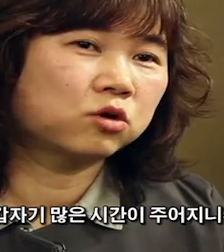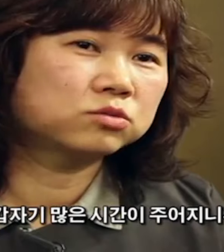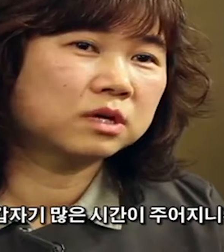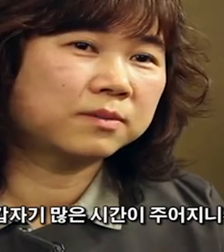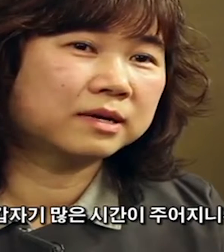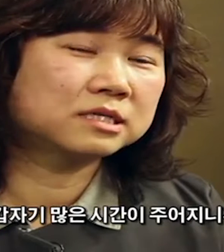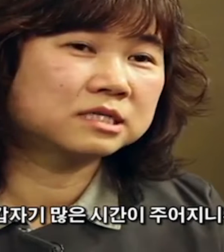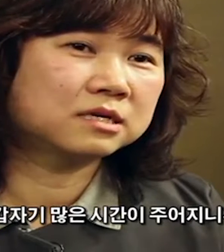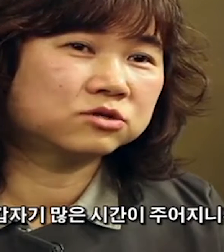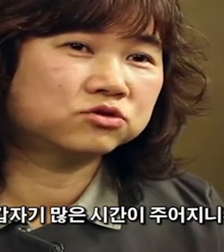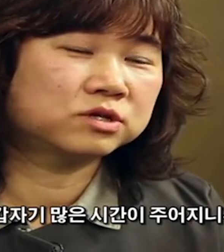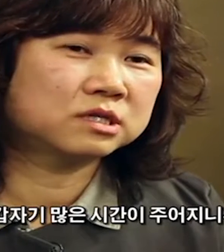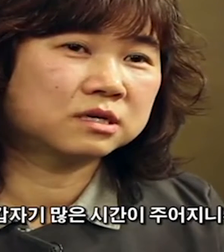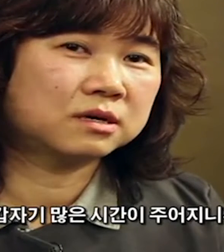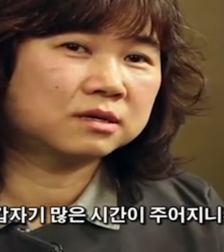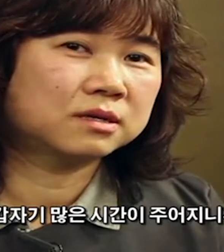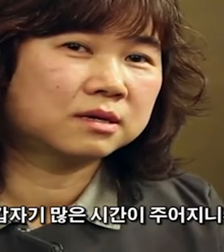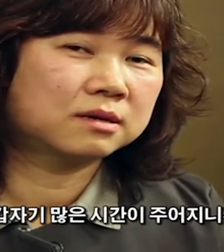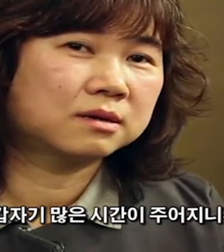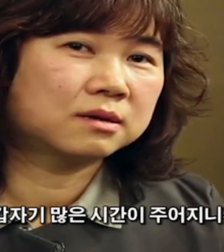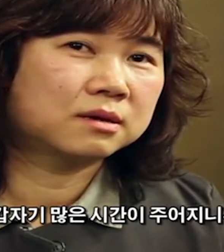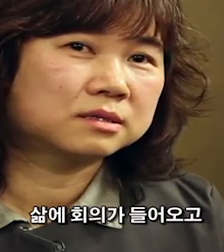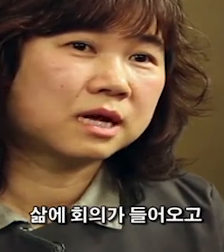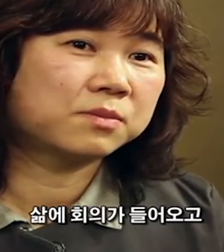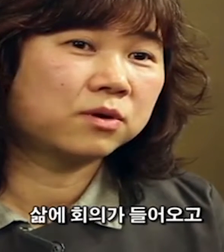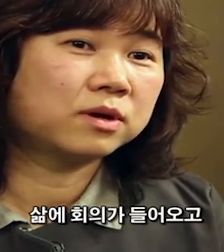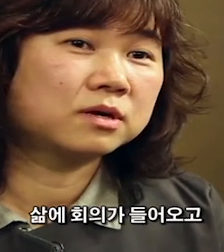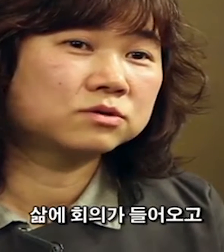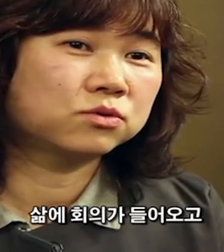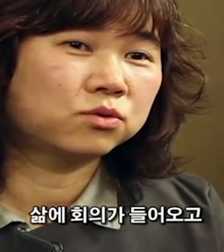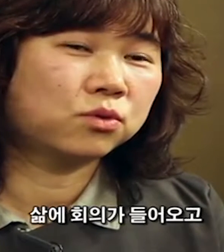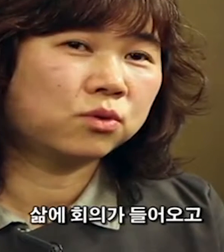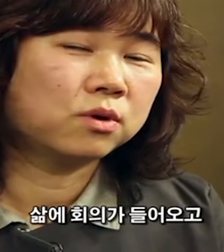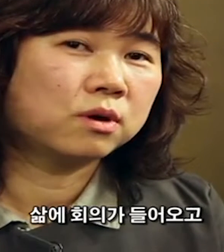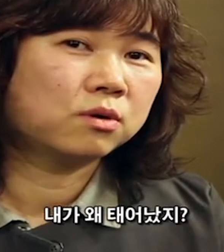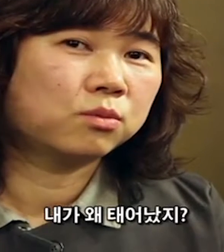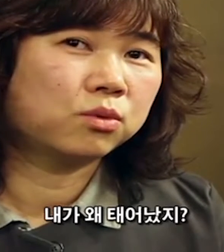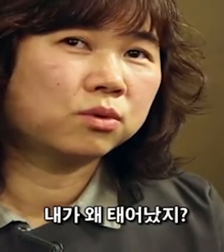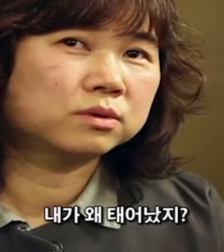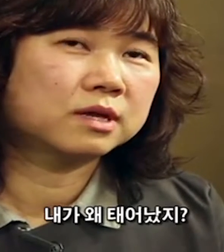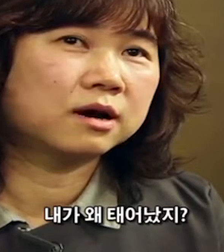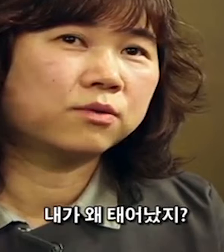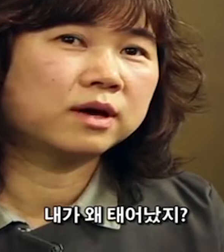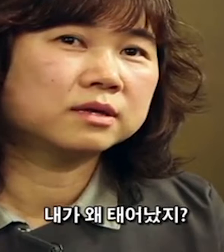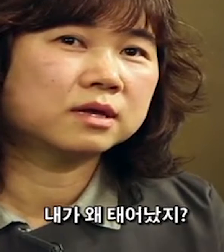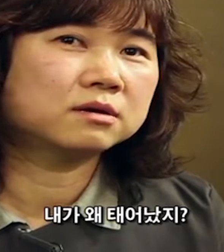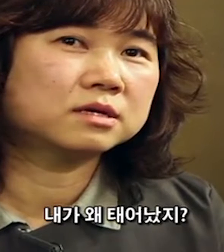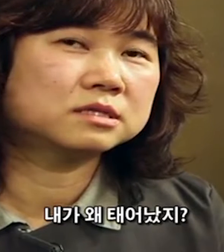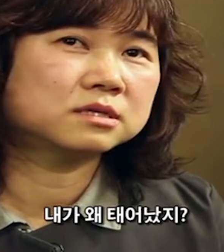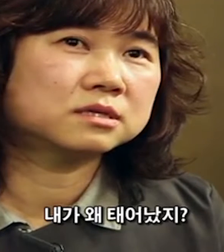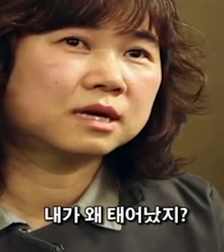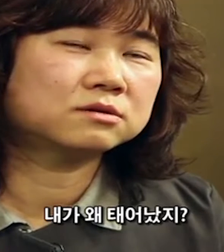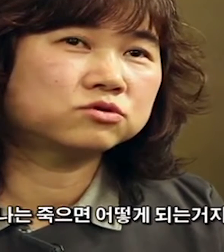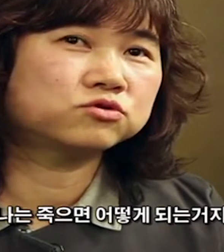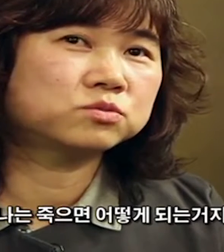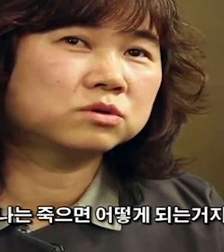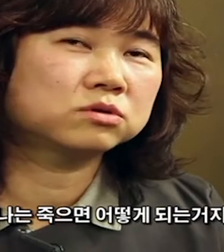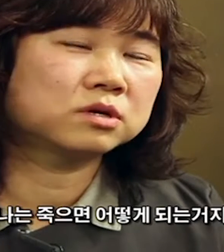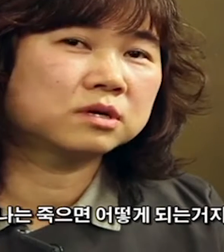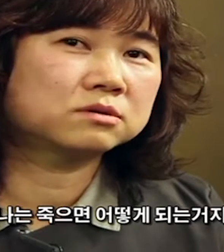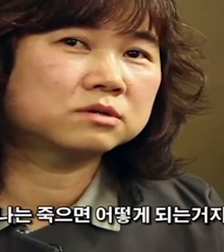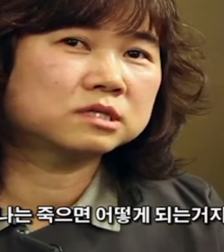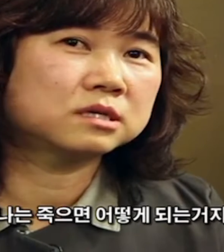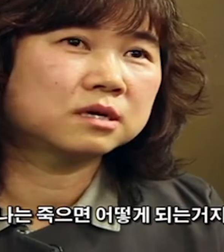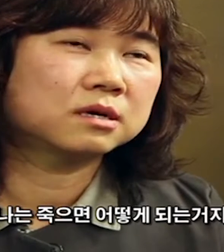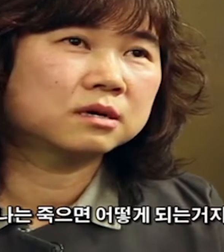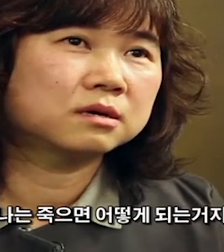갑자기 너무나 많은 시간이 주어지니까 삶에 회의가 들어오고 내가 왜 태어났지? 나는 죽으면 어떻게